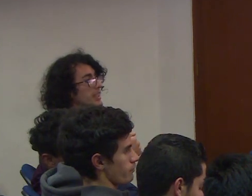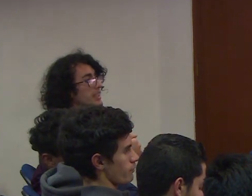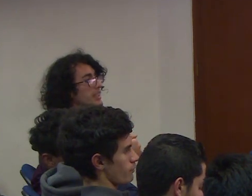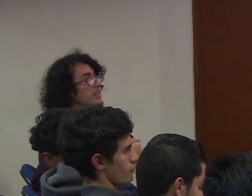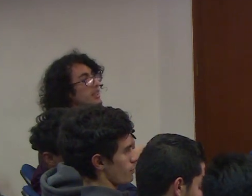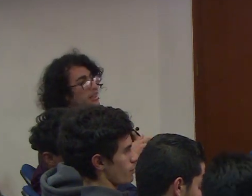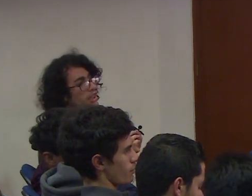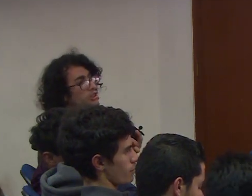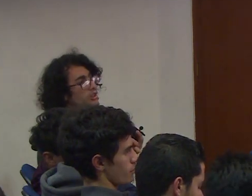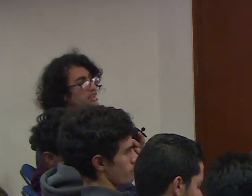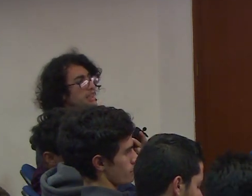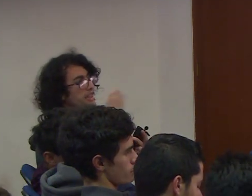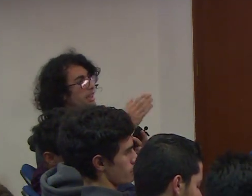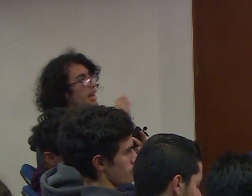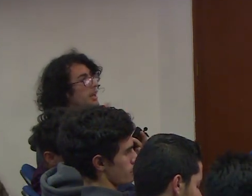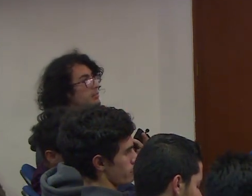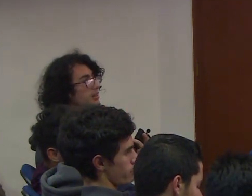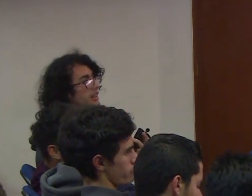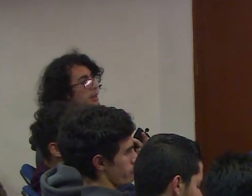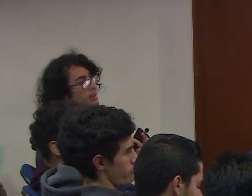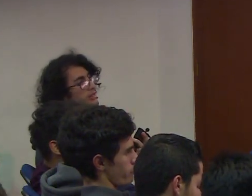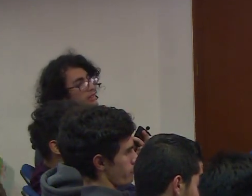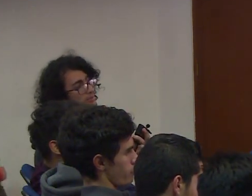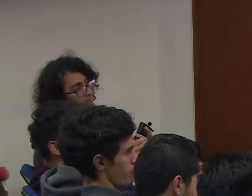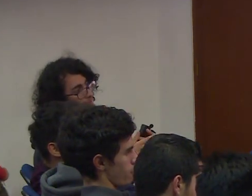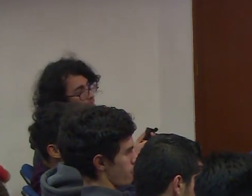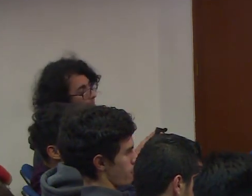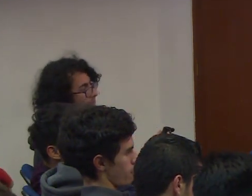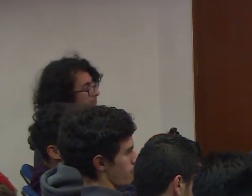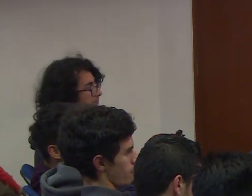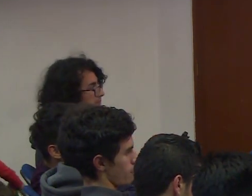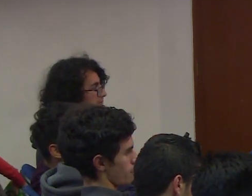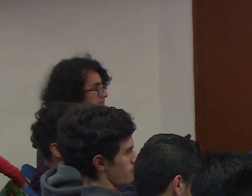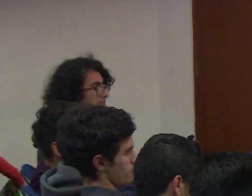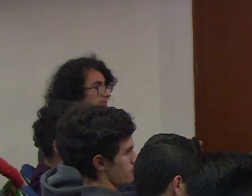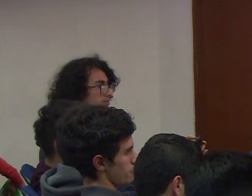objetivos de esta línea. Entonces era esa pregunta.